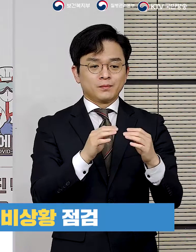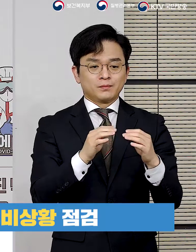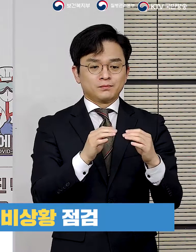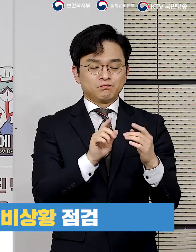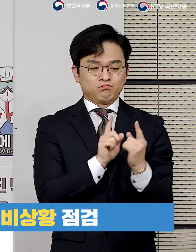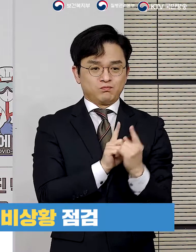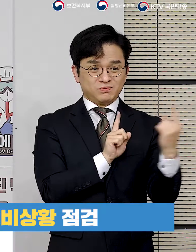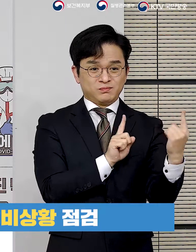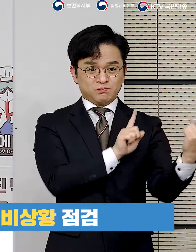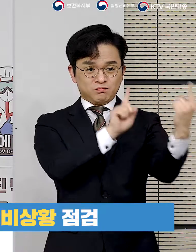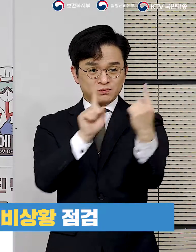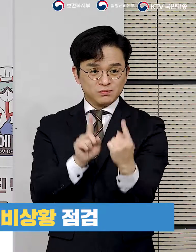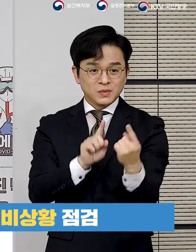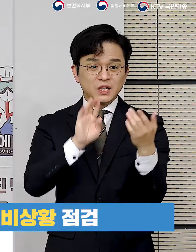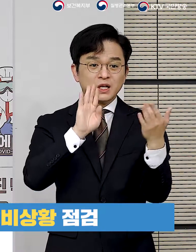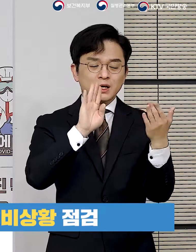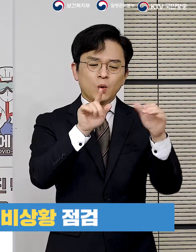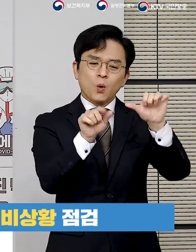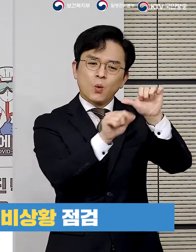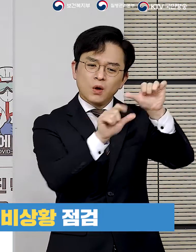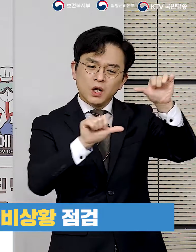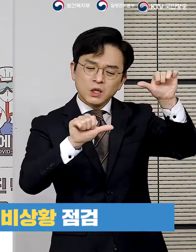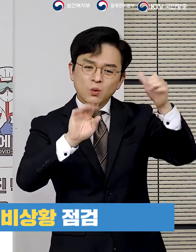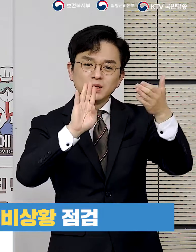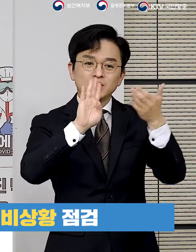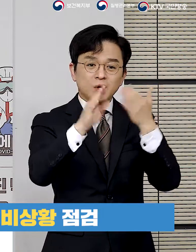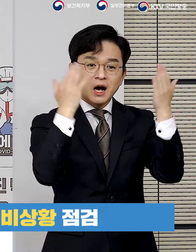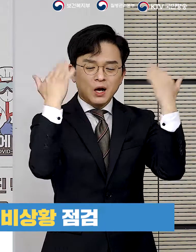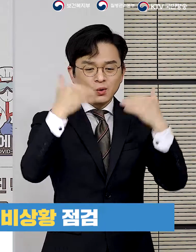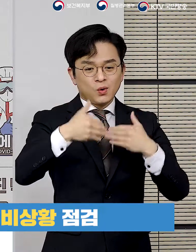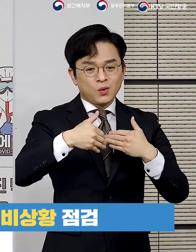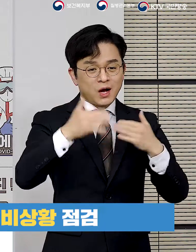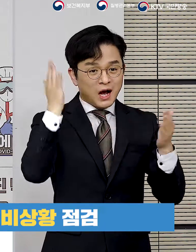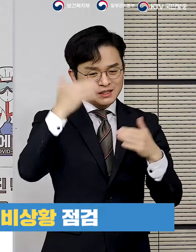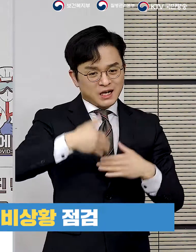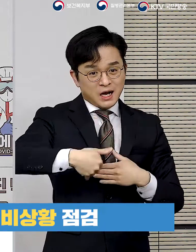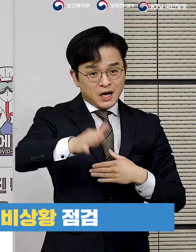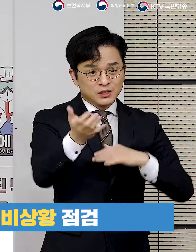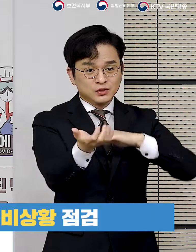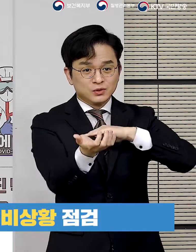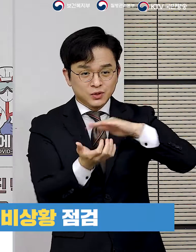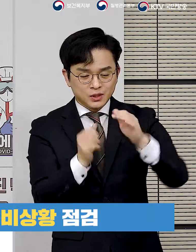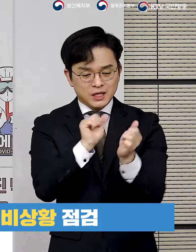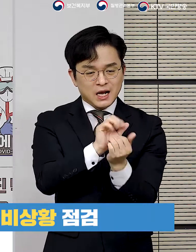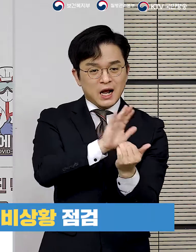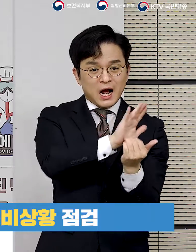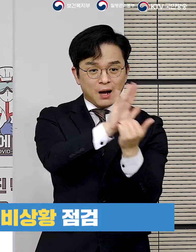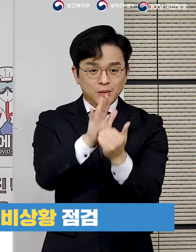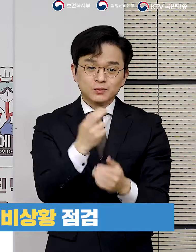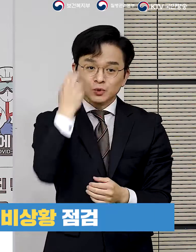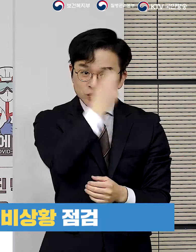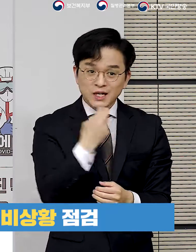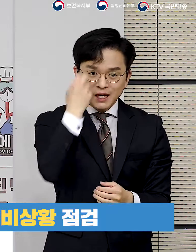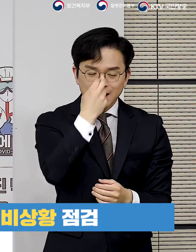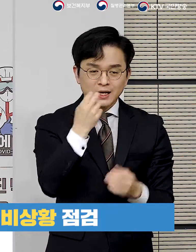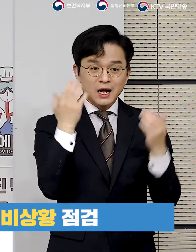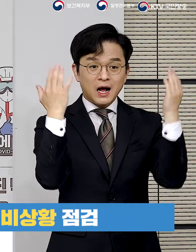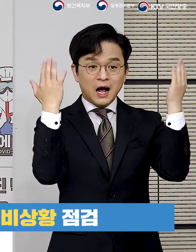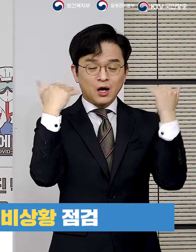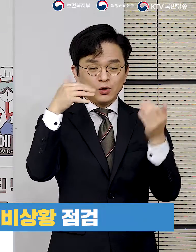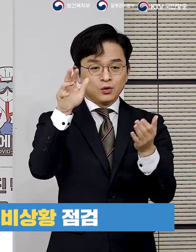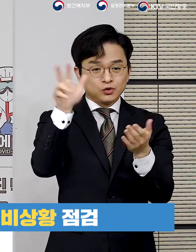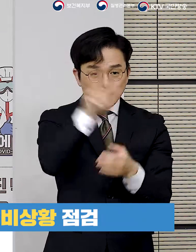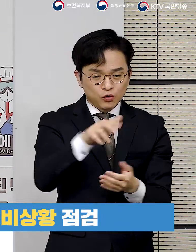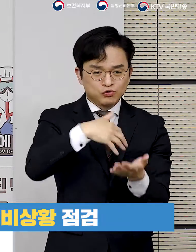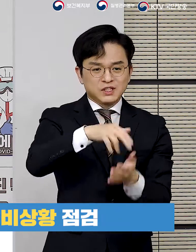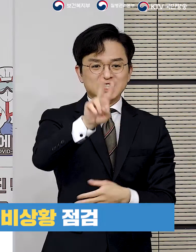이후 생활 방역으로 전환될 것에 대비해서 2만여 개의 각급 학교 방역 준비 상황을